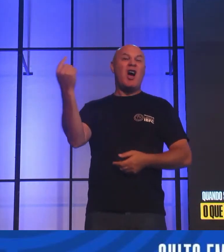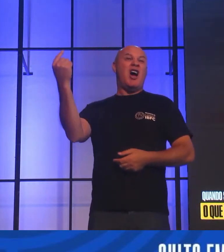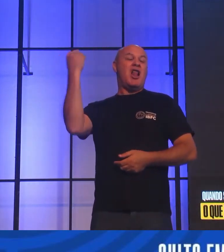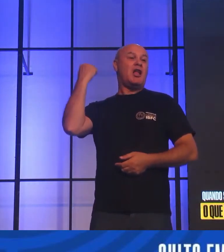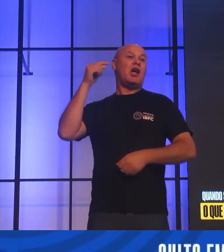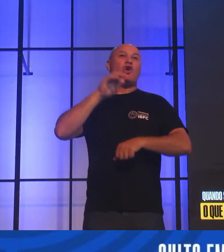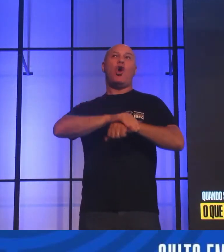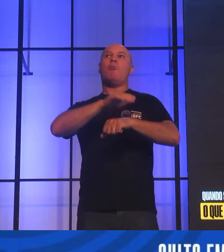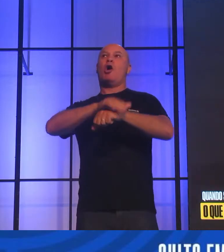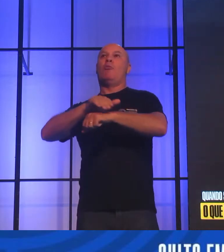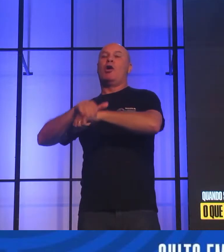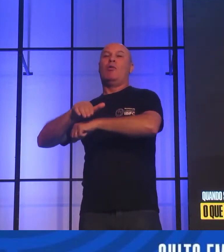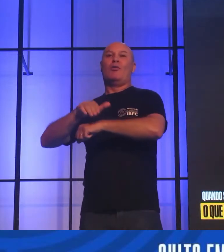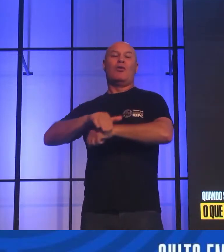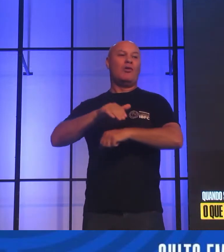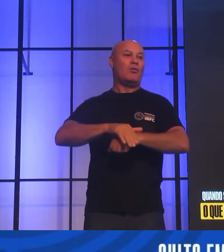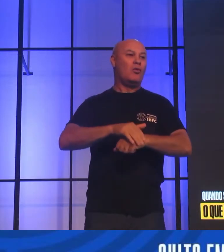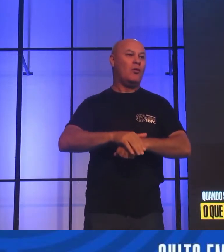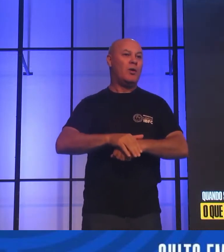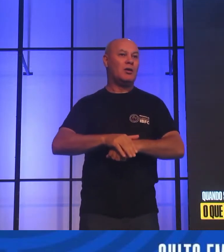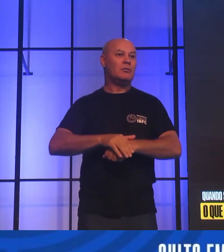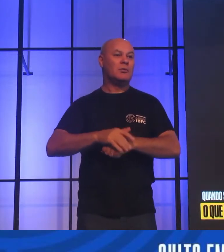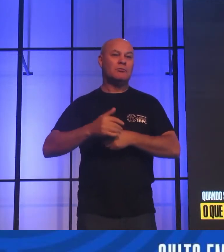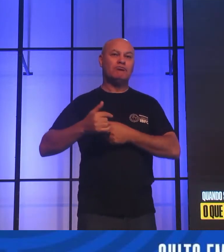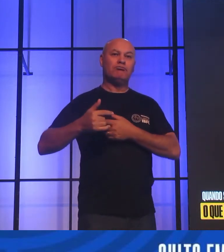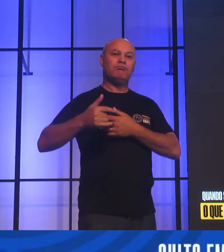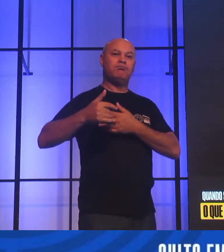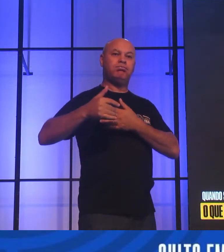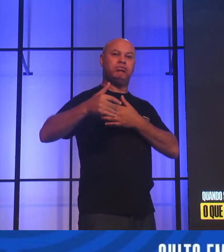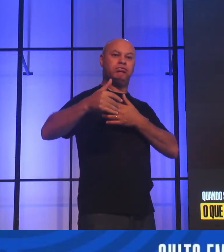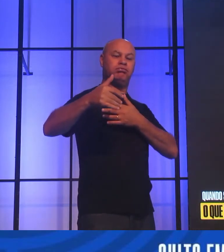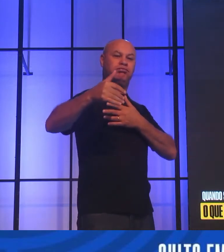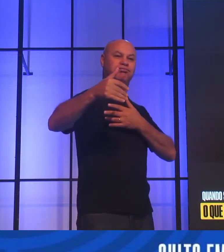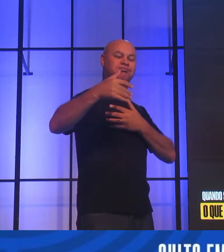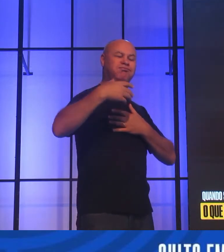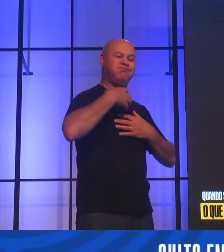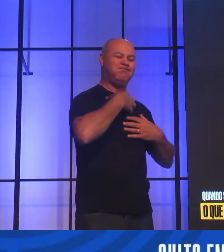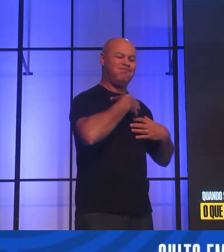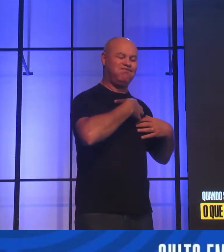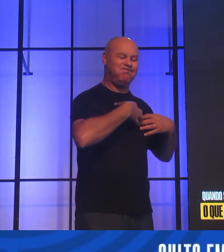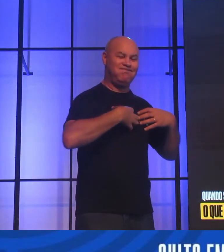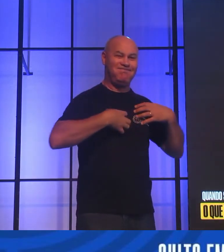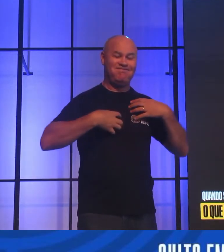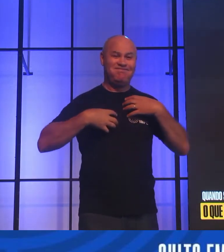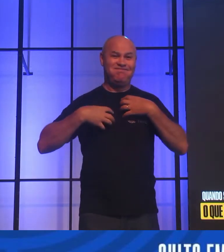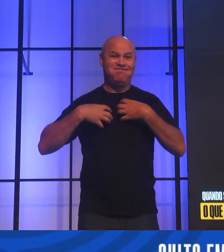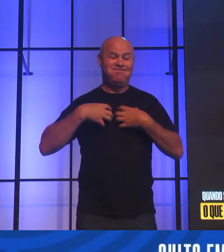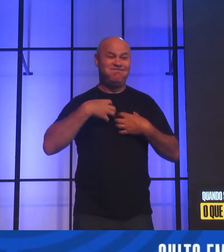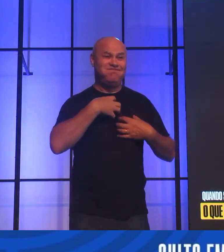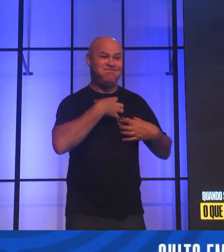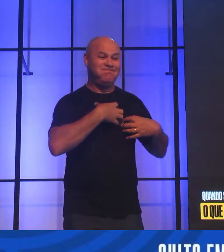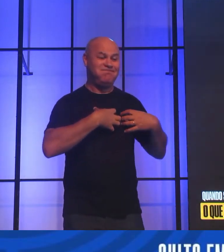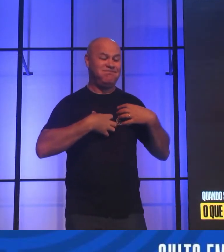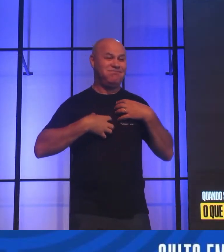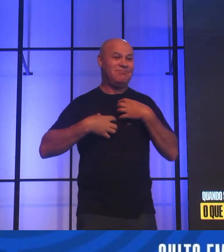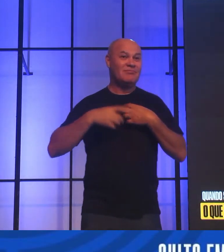amavam. Por isso, não viva de remorsos. Assuma a sua